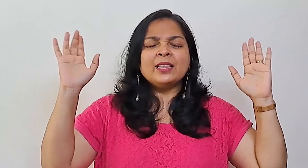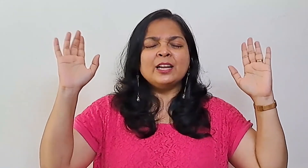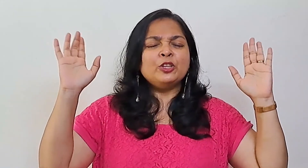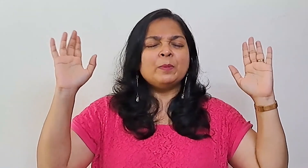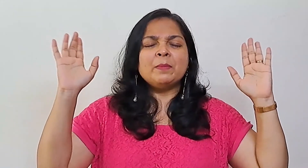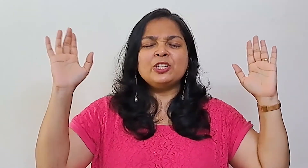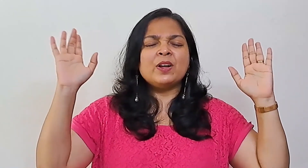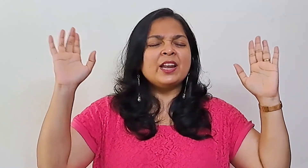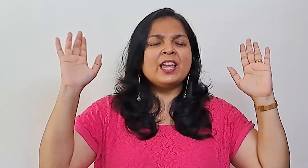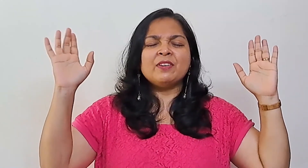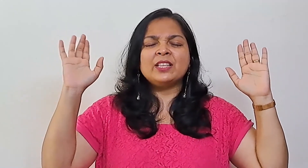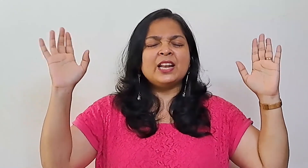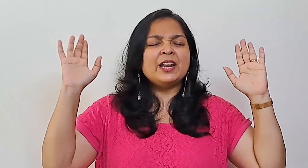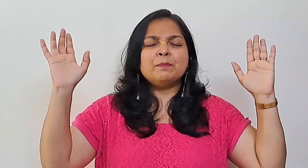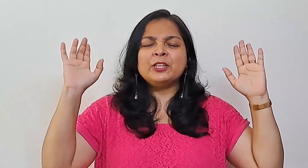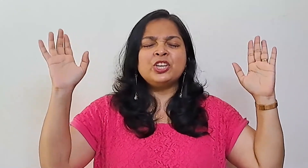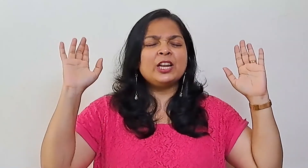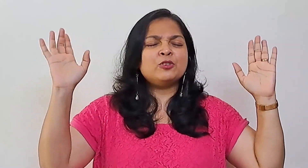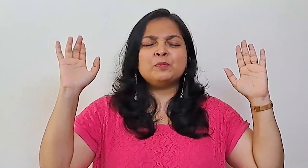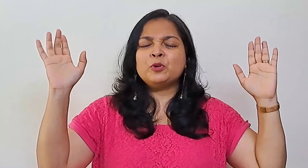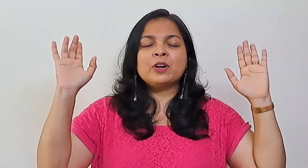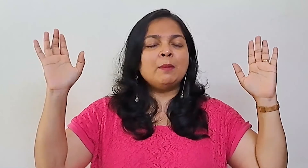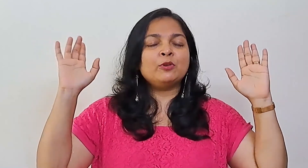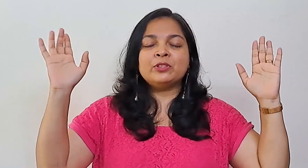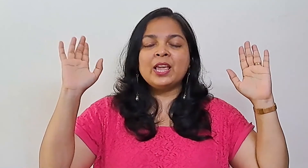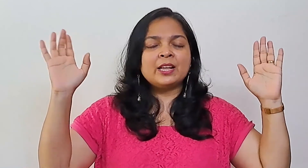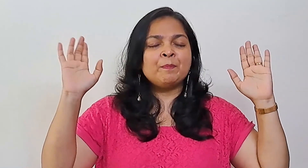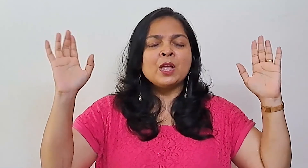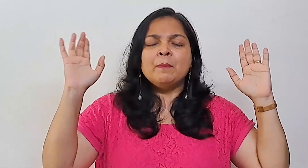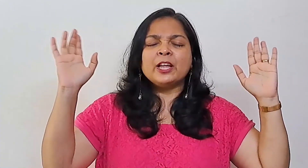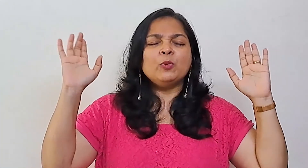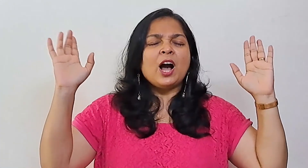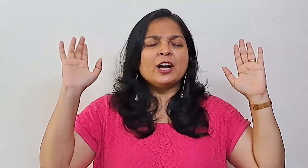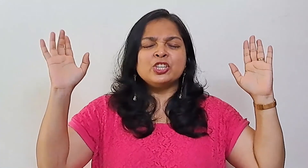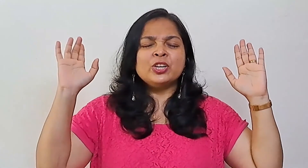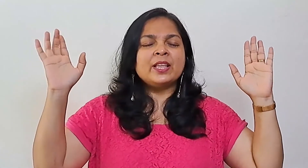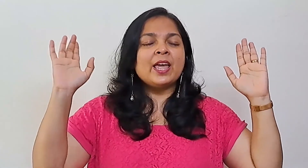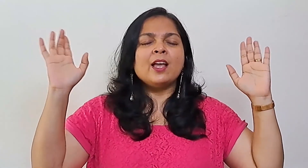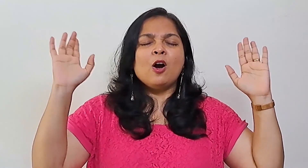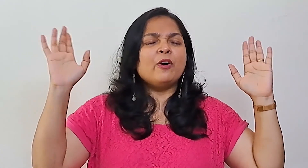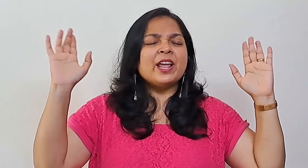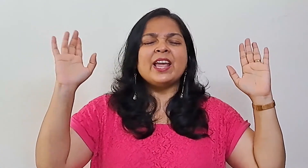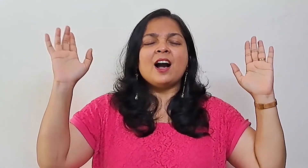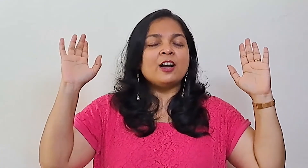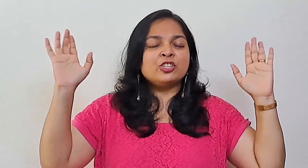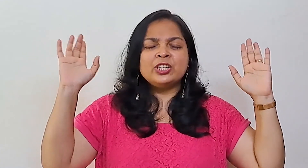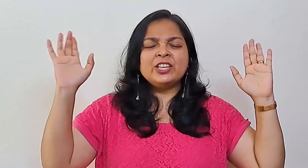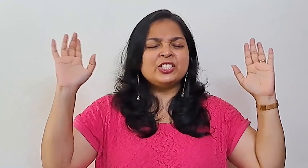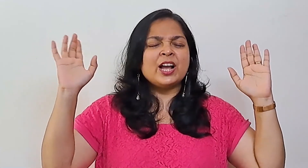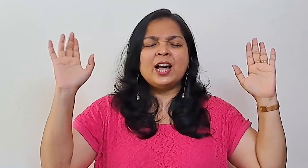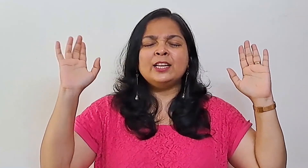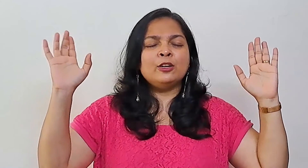ਪਿਤਾ ਪਰਮੇਸ਼ਵਰ ਹਰ ਇੱਕ ਵਿਅਕਤੀ ਦੇ ਲਈ, ਹਰ ਇੱਕ ਬੱਚੇ ਦੇ ਲਈ ਜੋ ਇਸ ਪ੍ਰੋਗਰਾਮ ਨੂੰ ਦੇਖ ਰਿਹਾ ਹੈ। ਉਹ ਆਸ਼ੀਸ਼ ਹਨ, ਉਹ ਇੱਕ ਆਸ਼ੀਸ਼